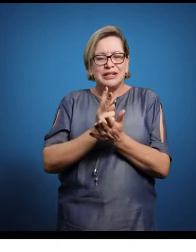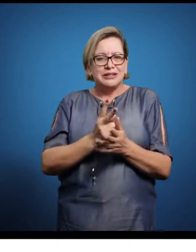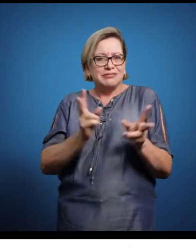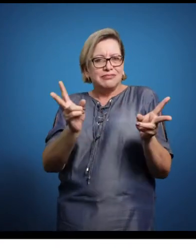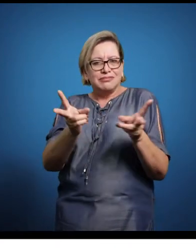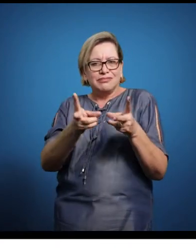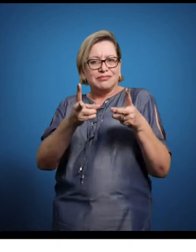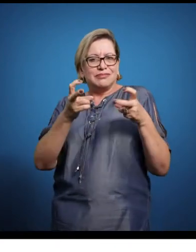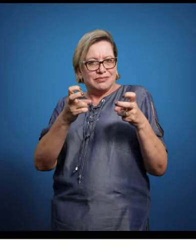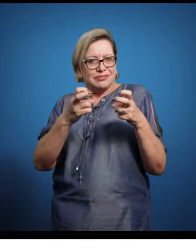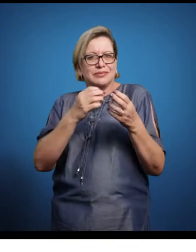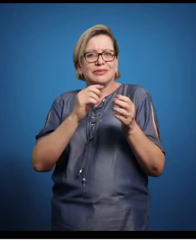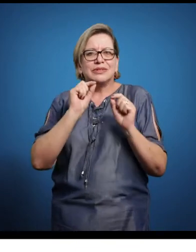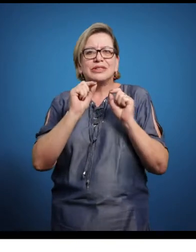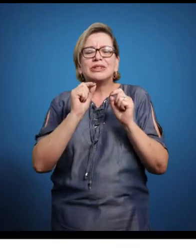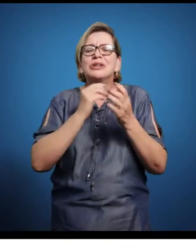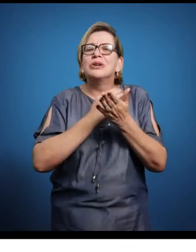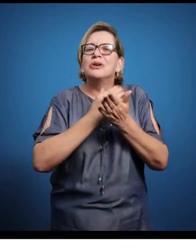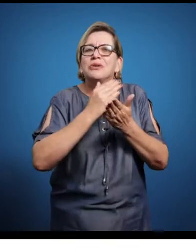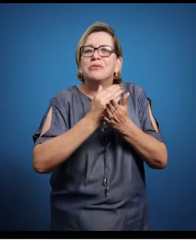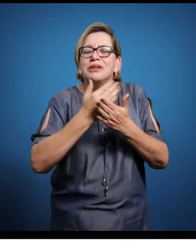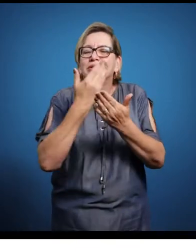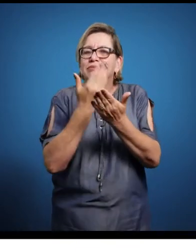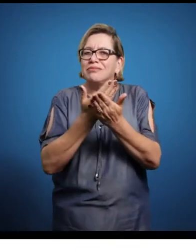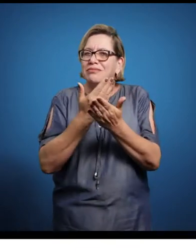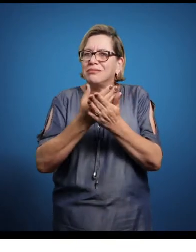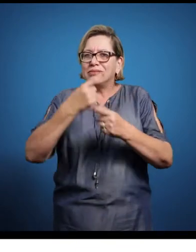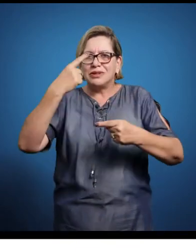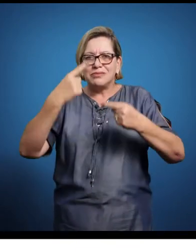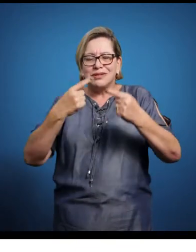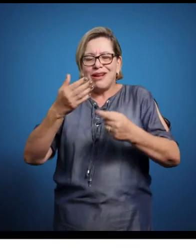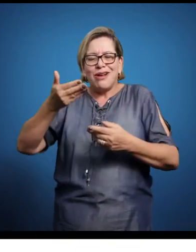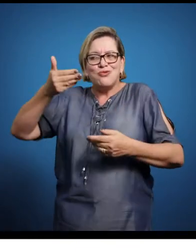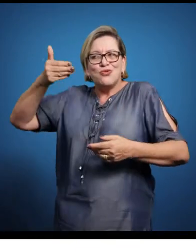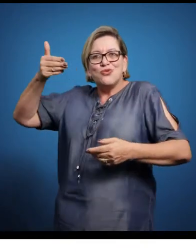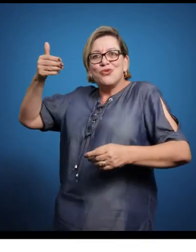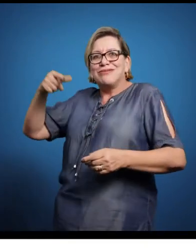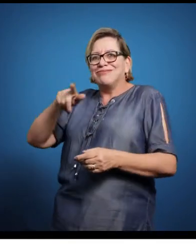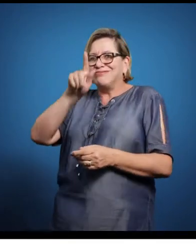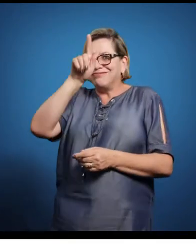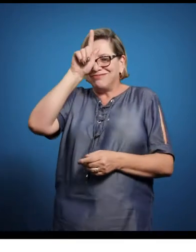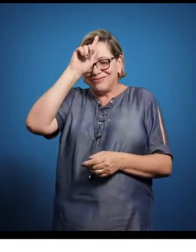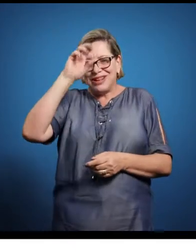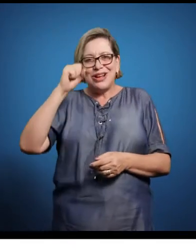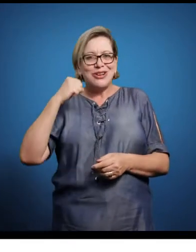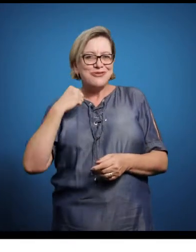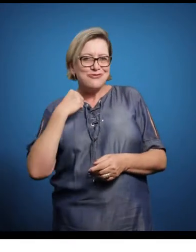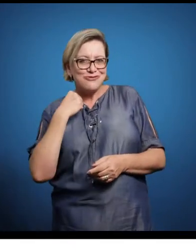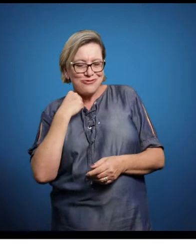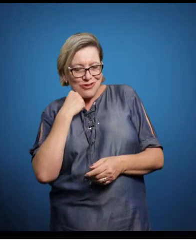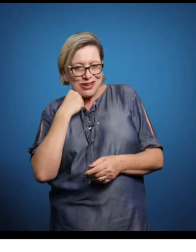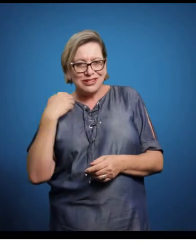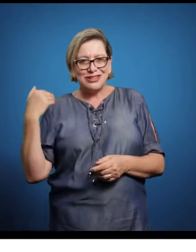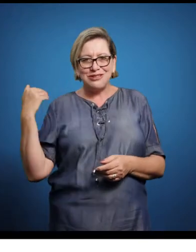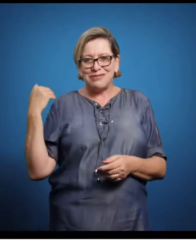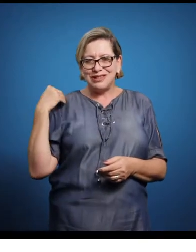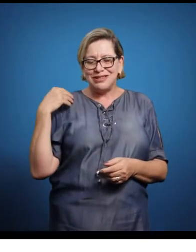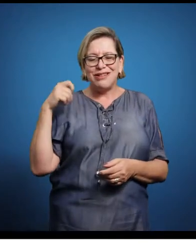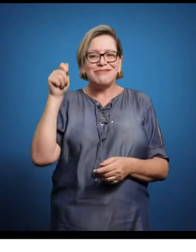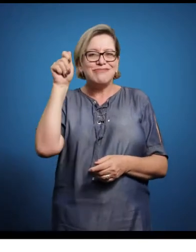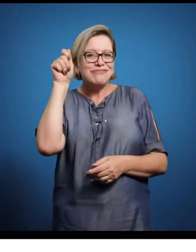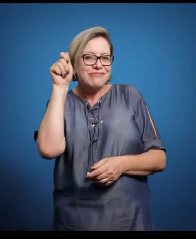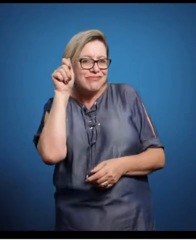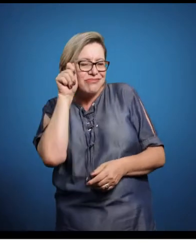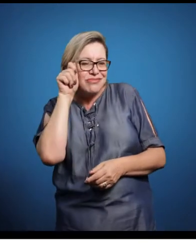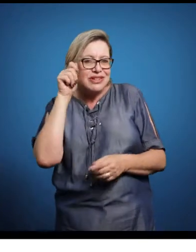tudo começou na verdade o estudo de política lá com os gregos é sócrates depois de platão propriamente aristóteles